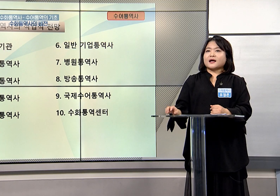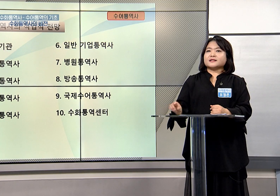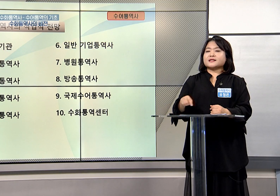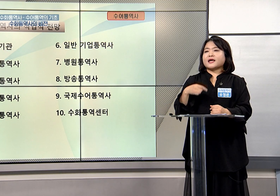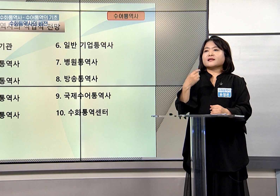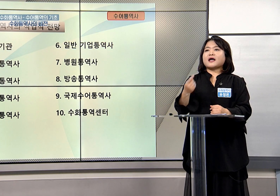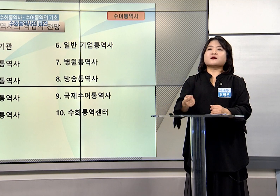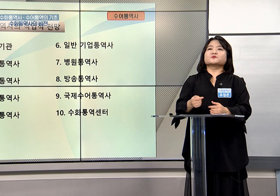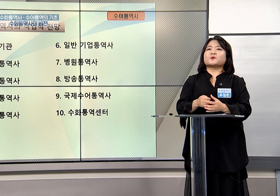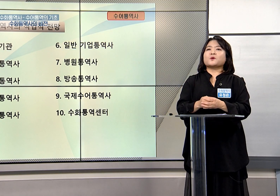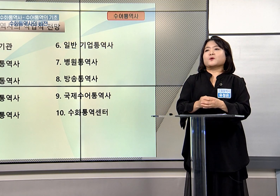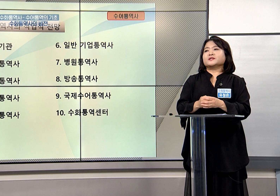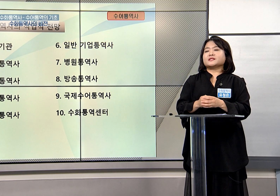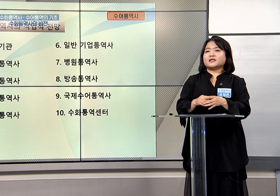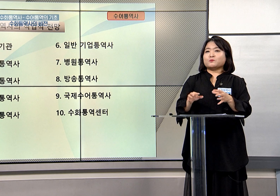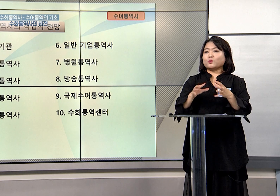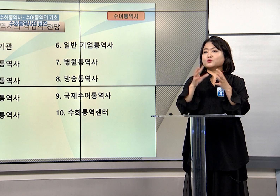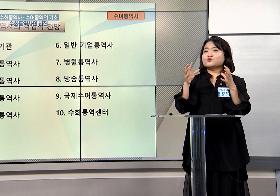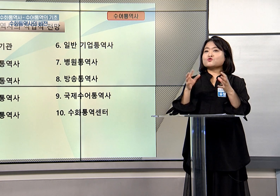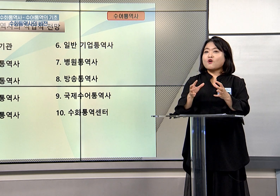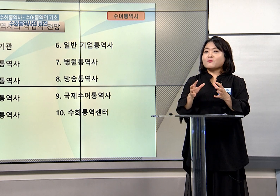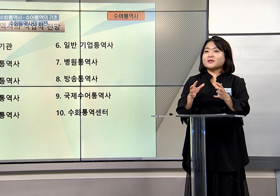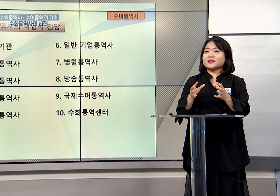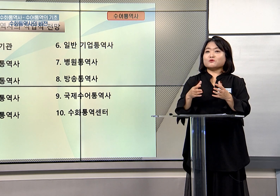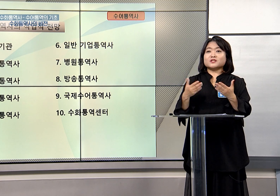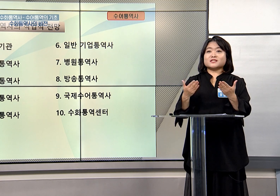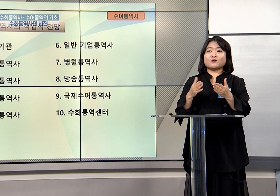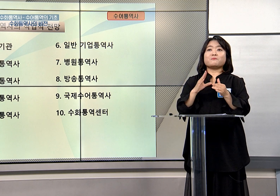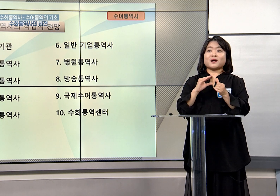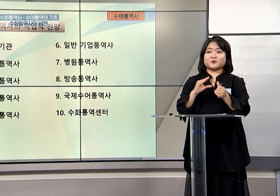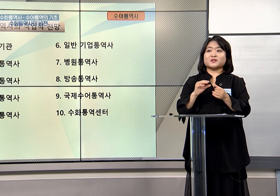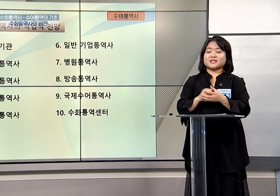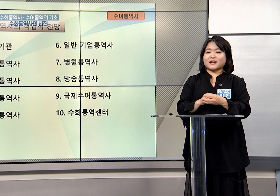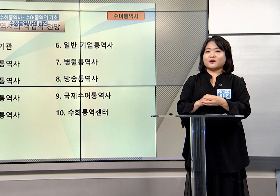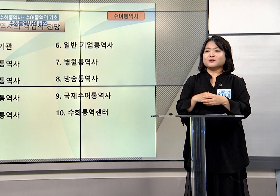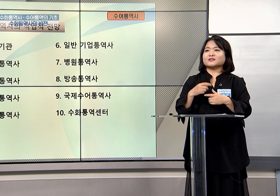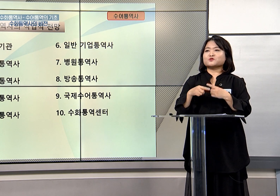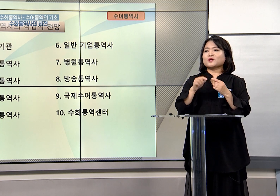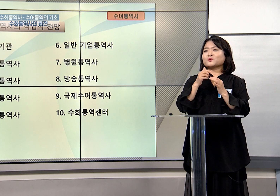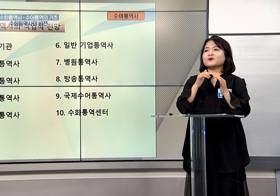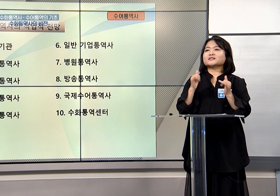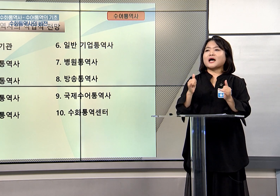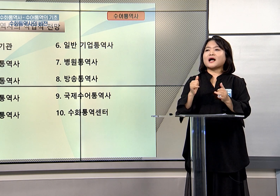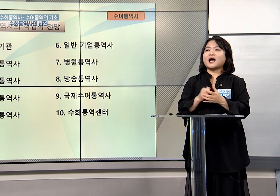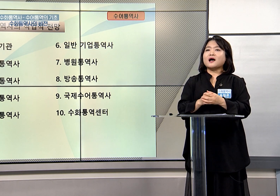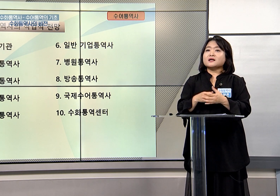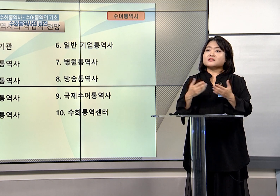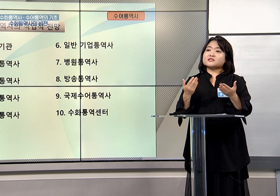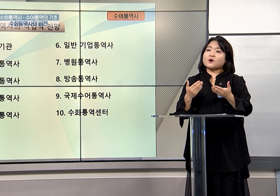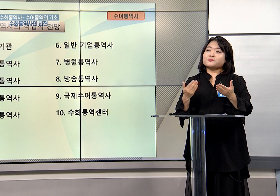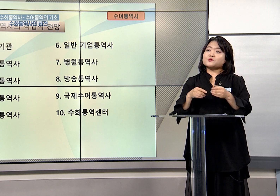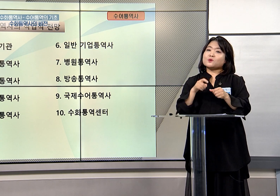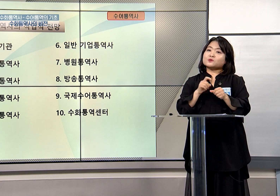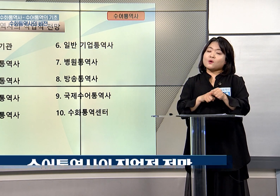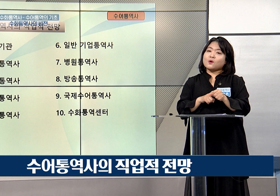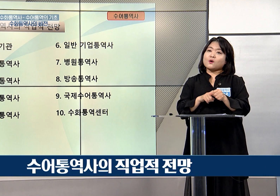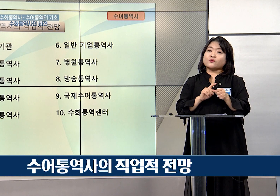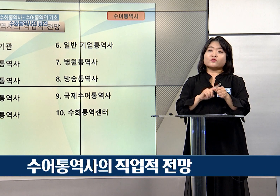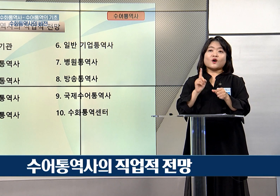자, 이제 다음으로 이제 이 모든 수업이 우리 직업 방송이잖아요. 수화통역사가 직업적으로